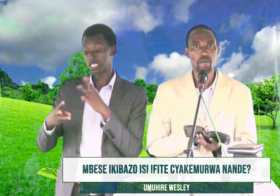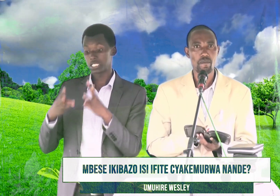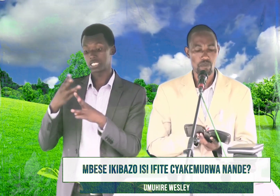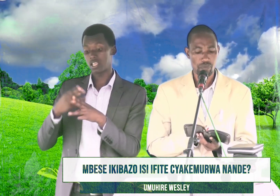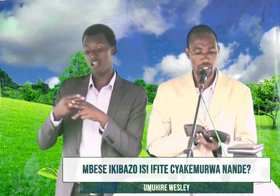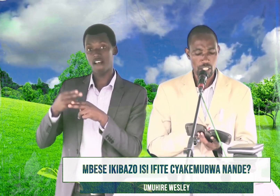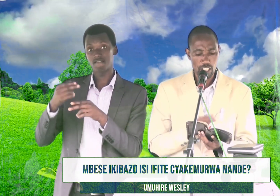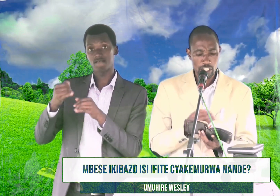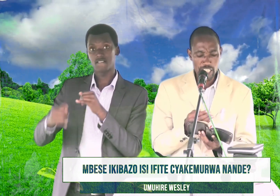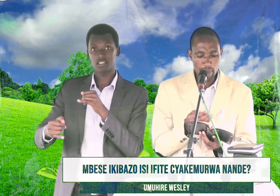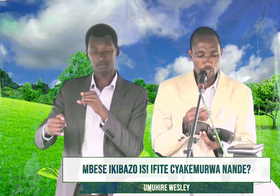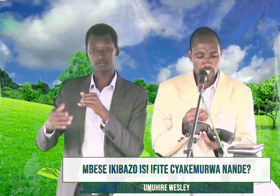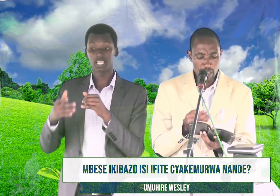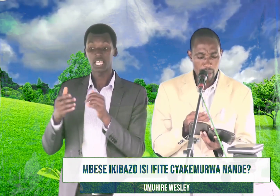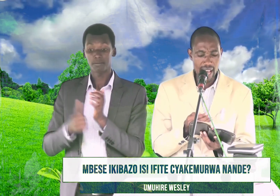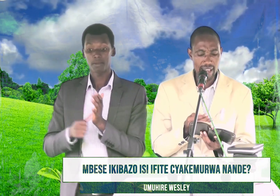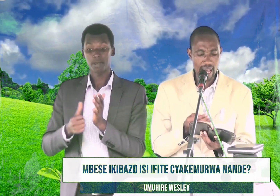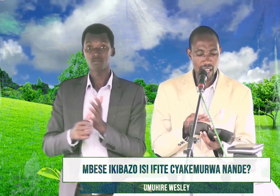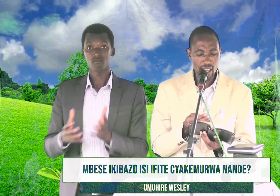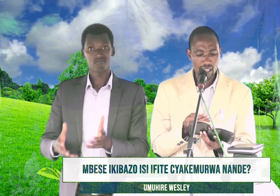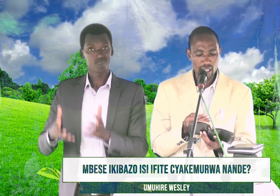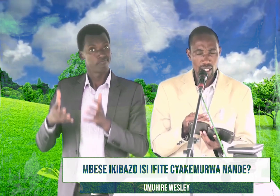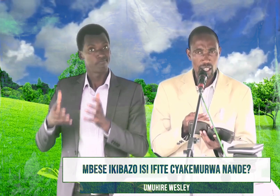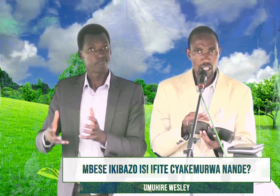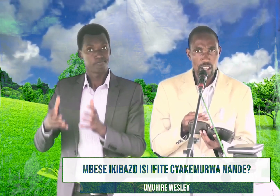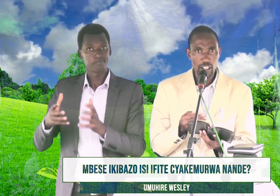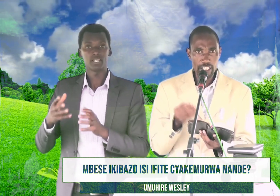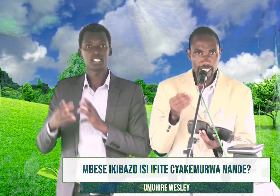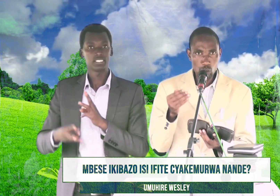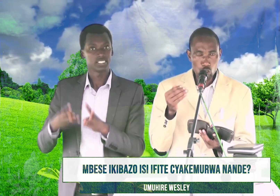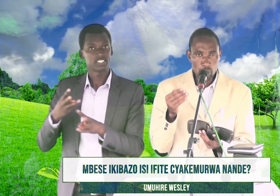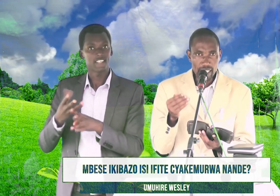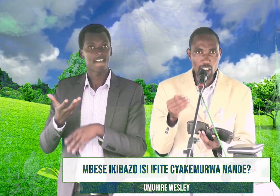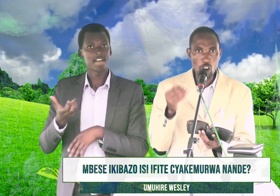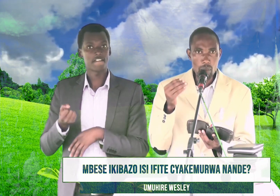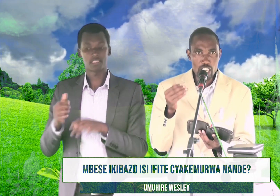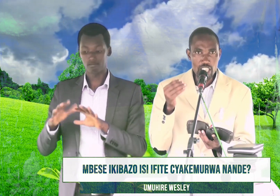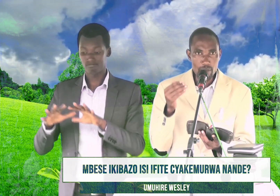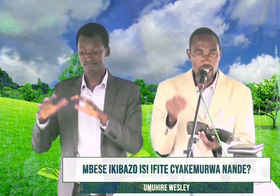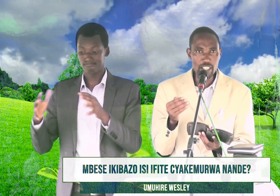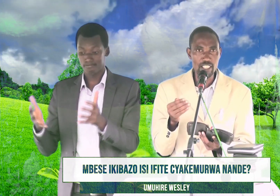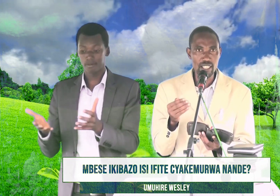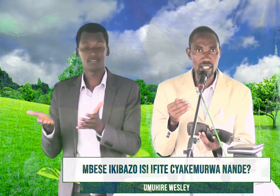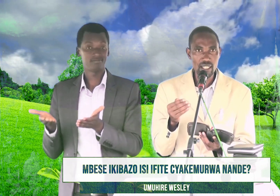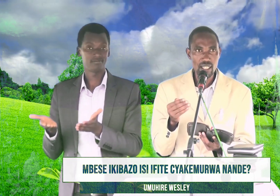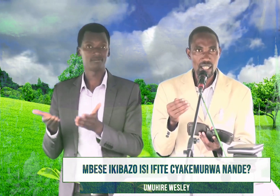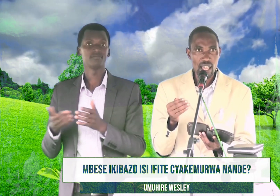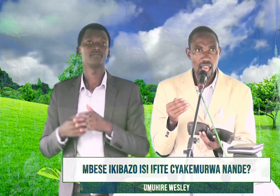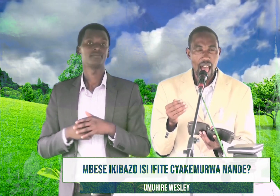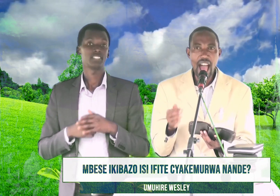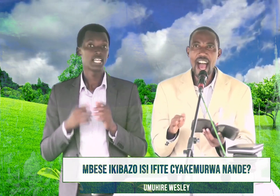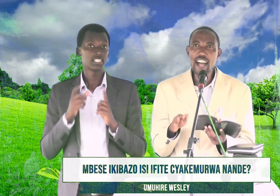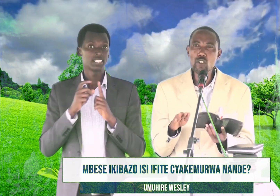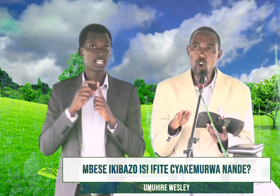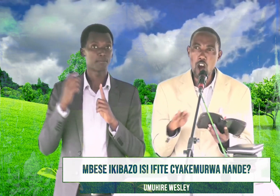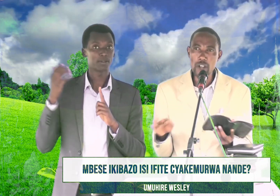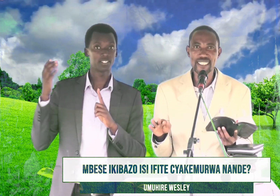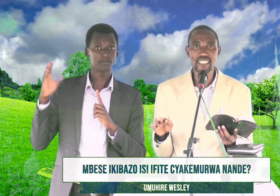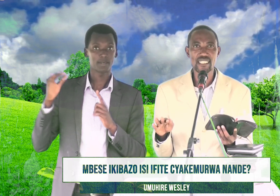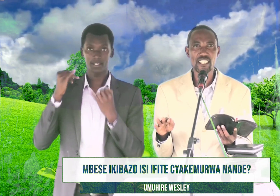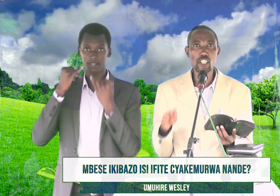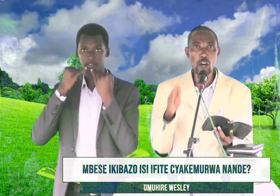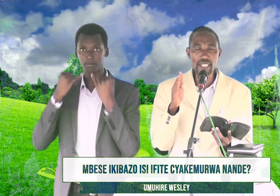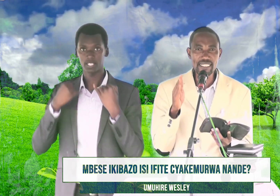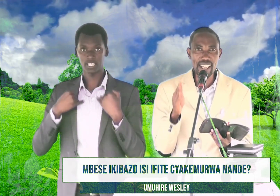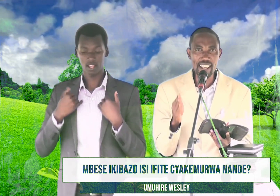ifite. Ijambo ry'Imana riri kutubwira ko muri iyi minsi ahantu